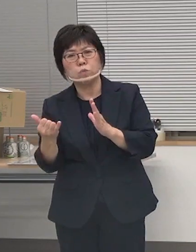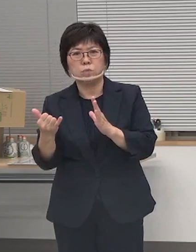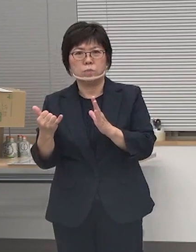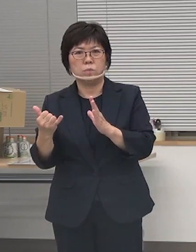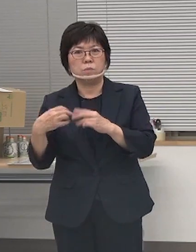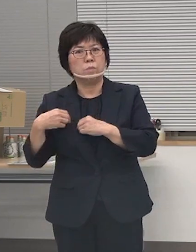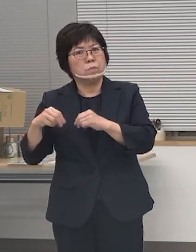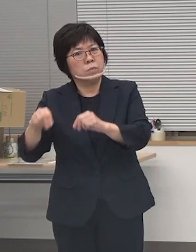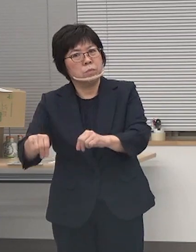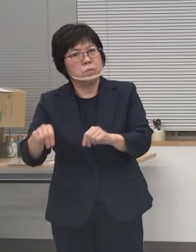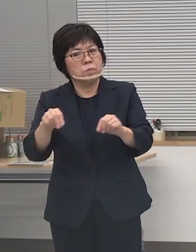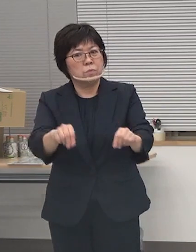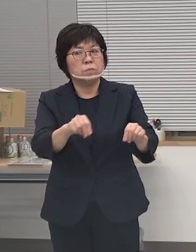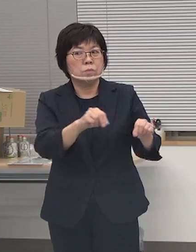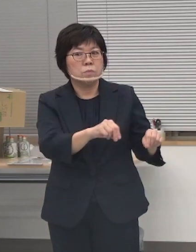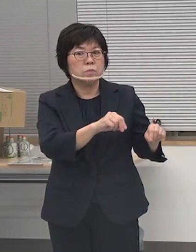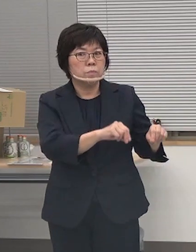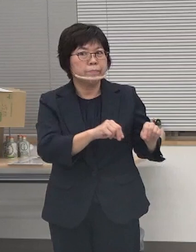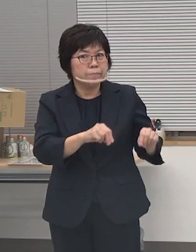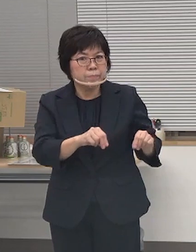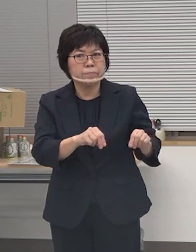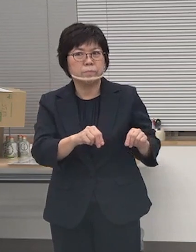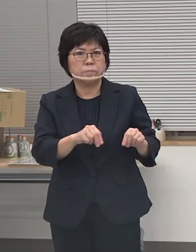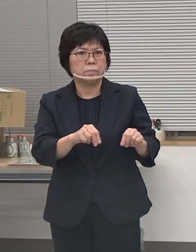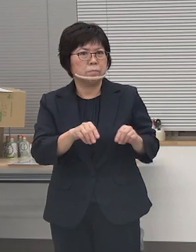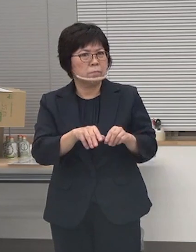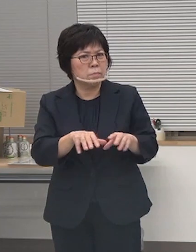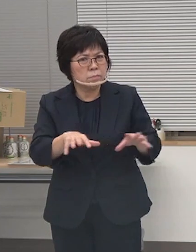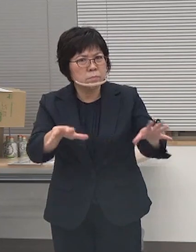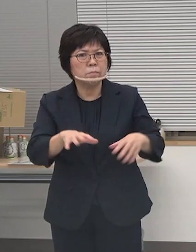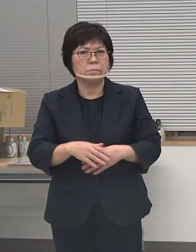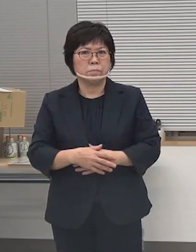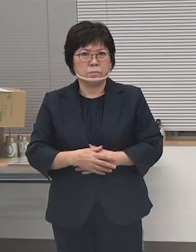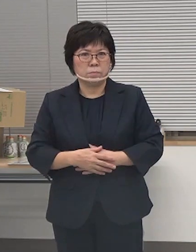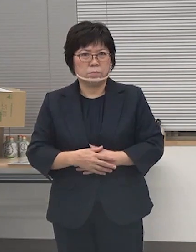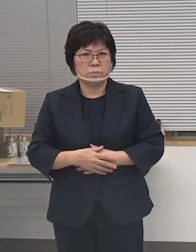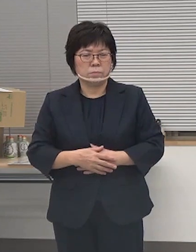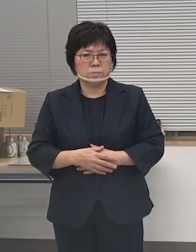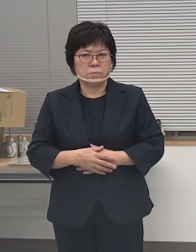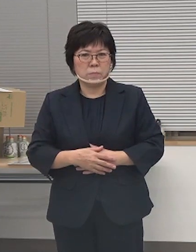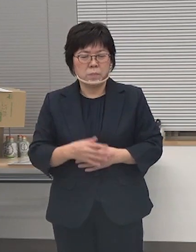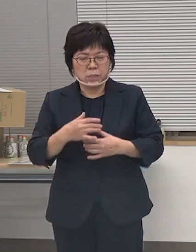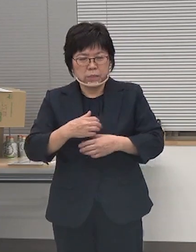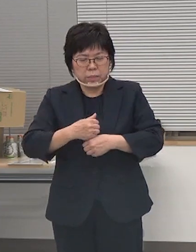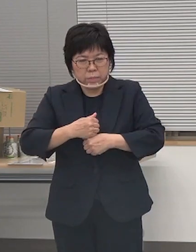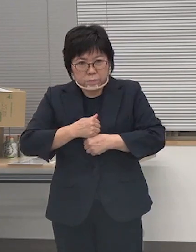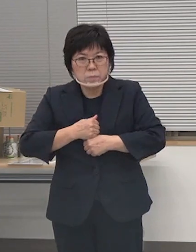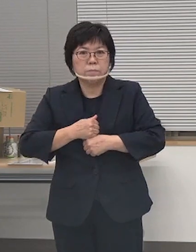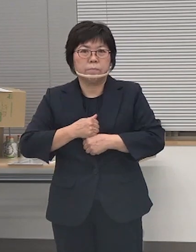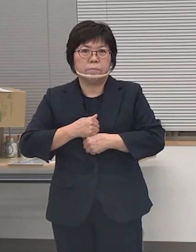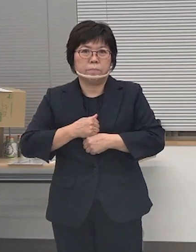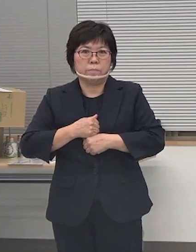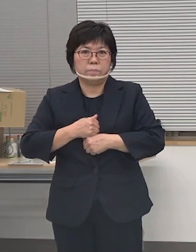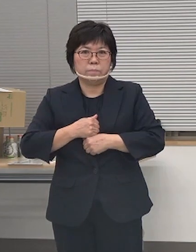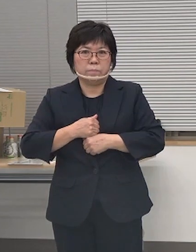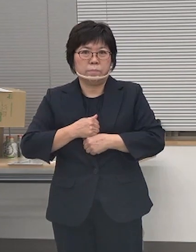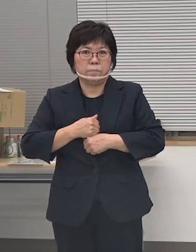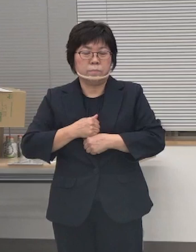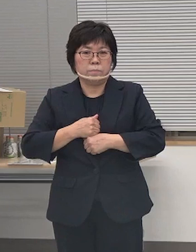族に対して大きな影響を及ぼすことになります。ぜひ皆さんとともにですね、